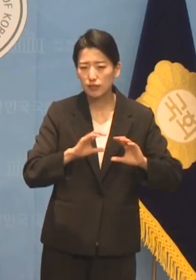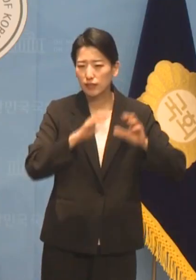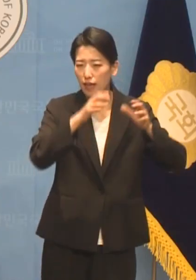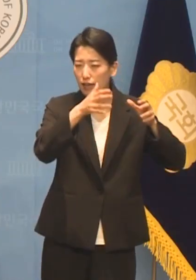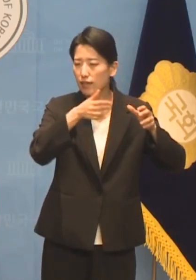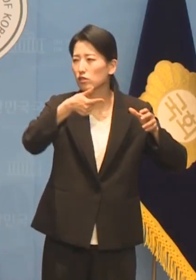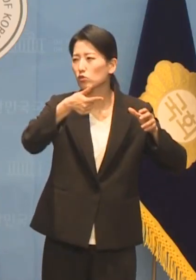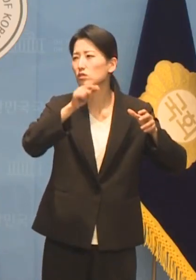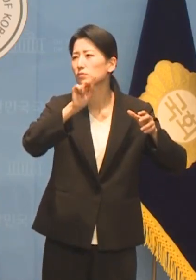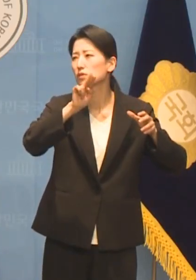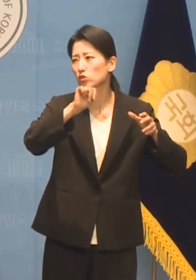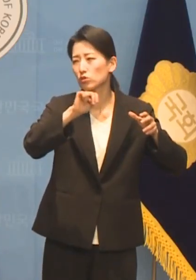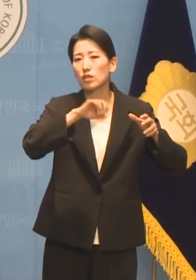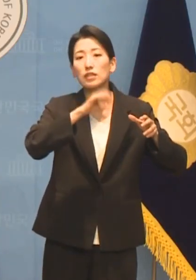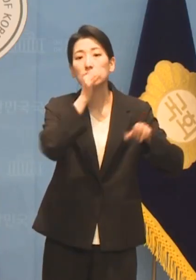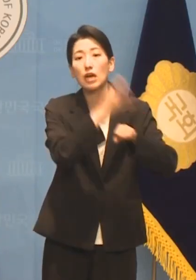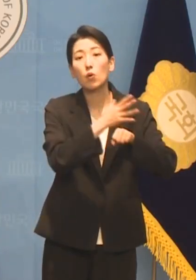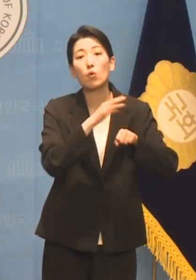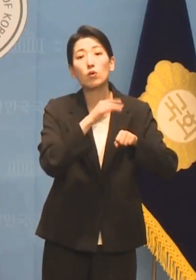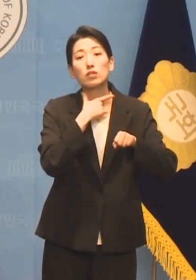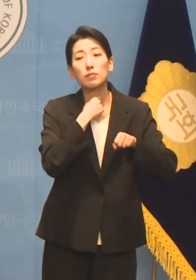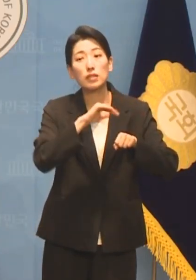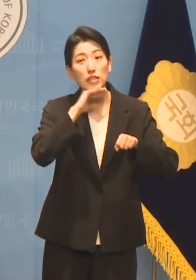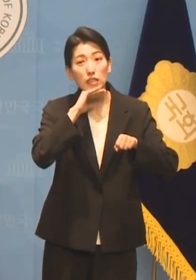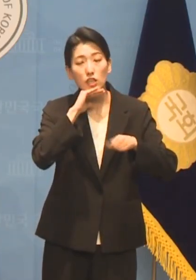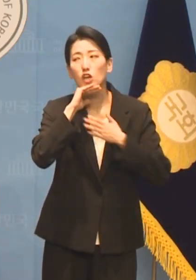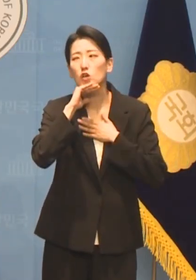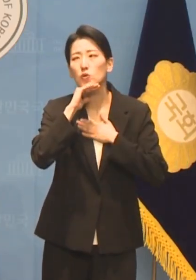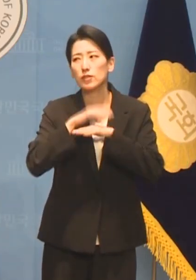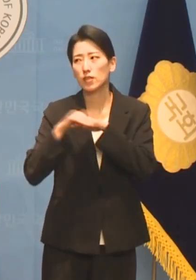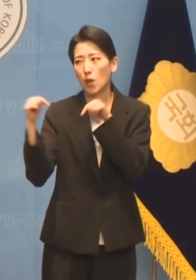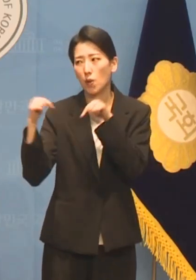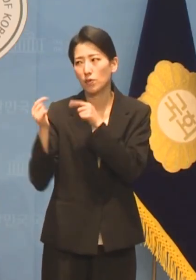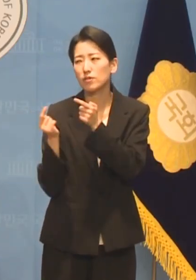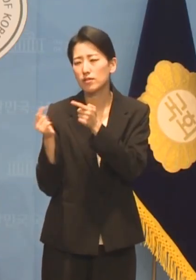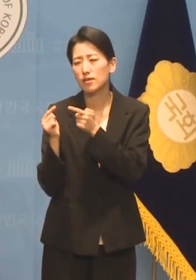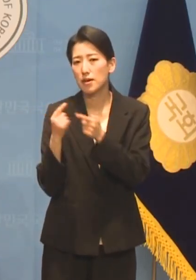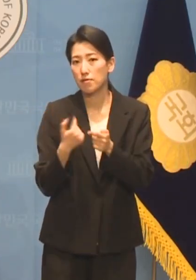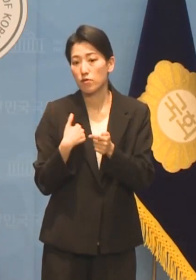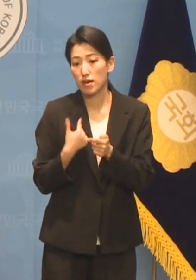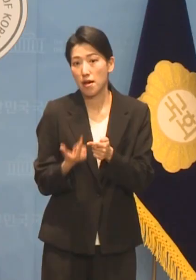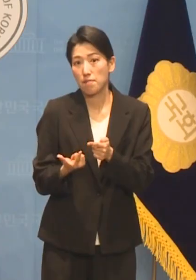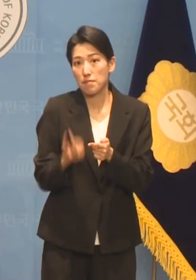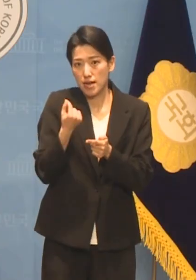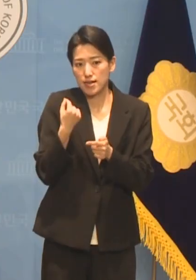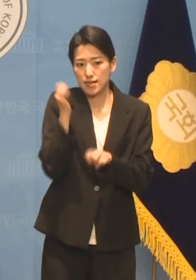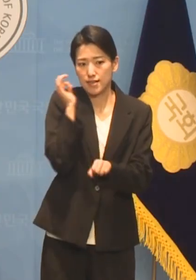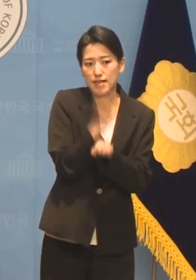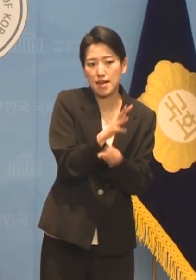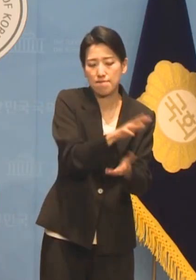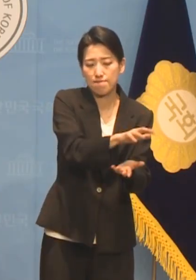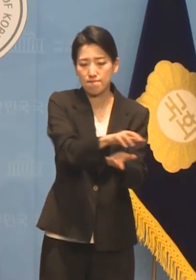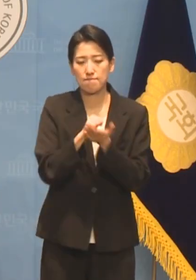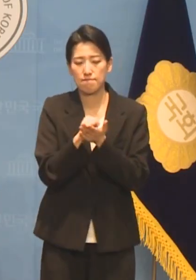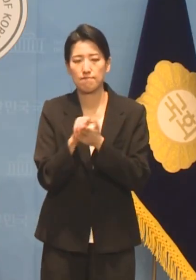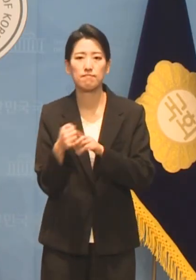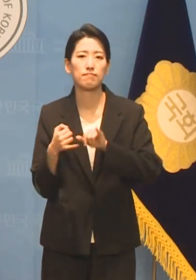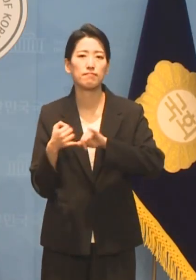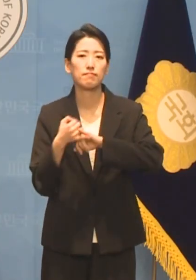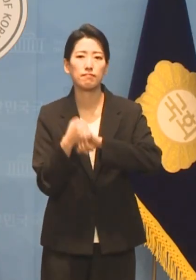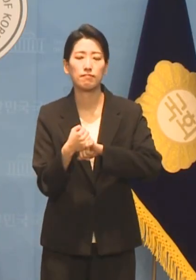트럼프 정부와의 특별한 네트워크를 활용해서 반드시 확보하겠습니다.